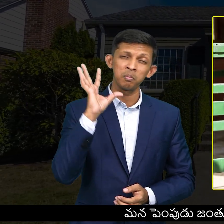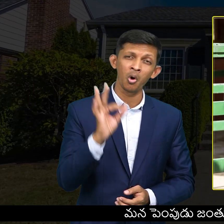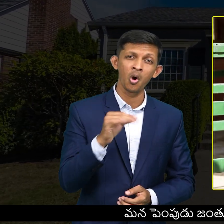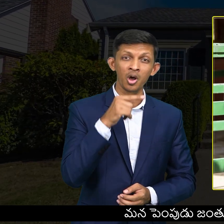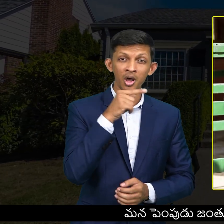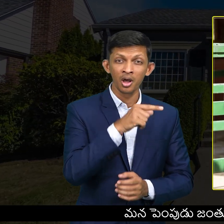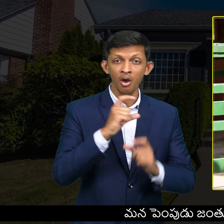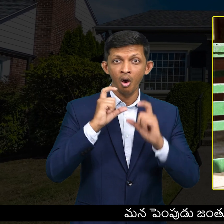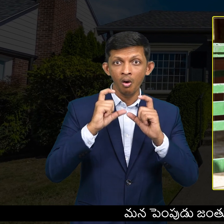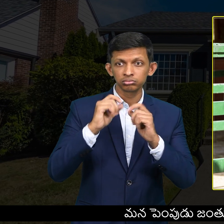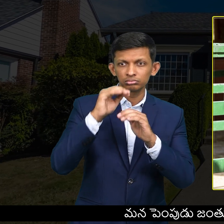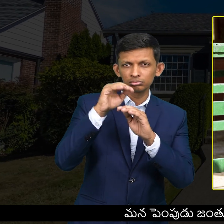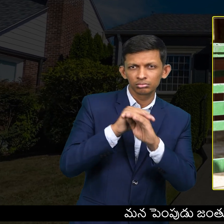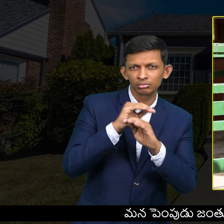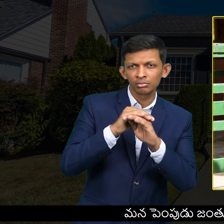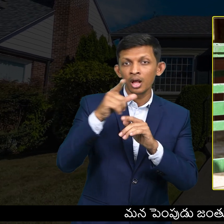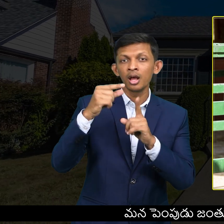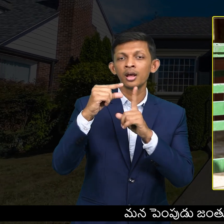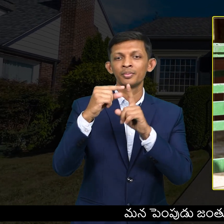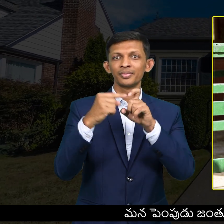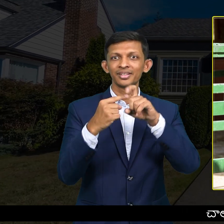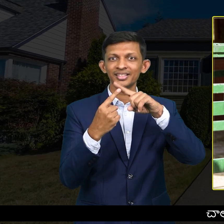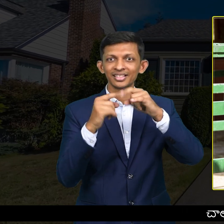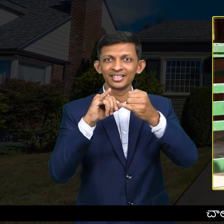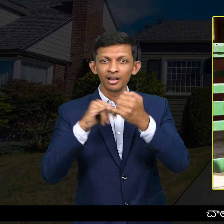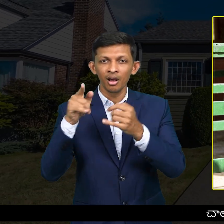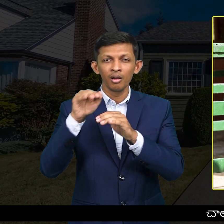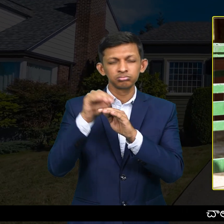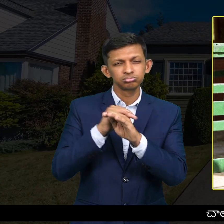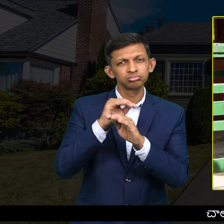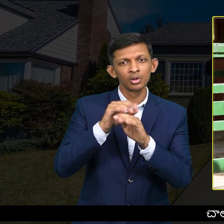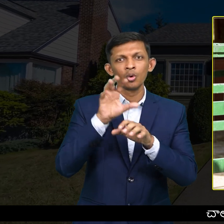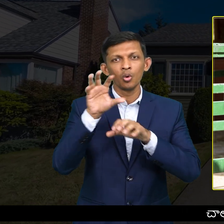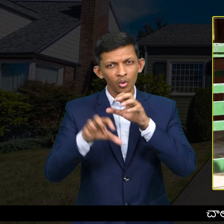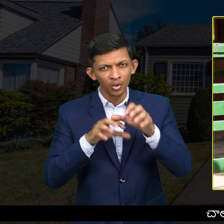మన పెంపుడు జంతువులను సరిగ్గా చూసుకోవడం చాలా ముఖ్యం.